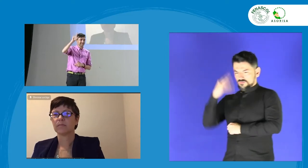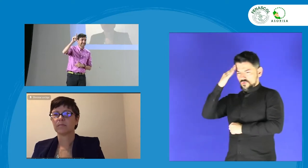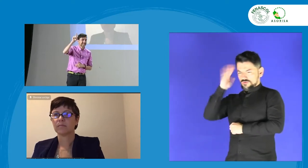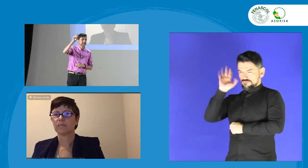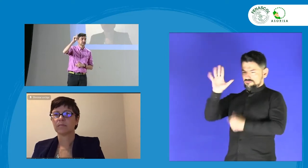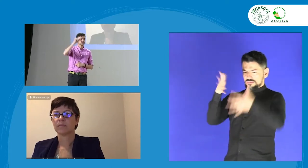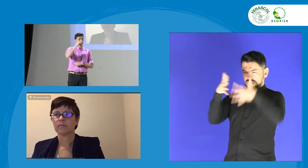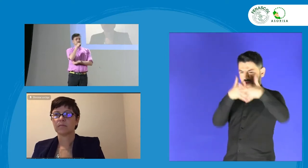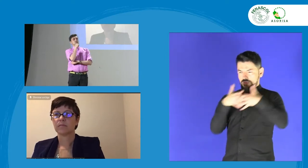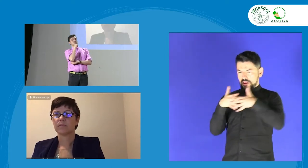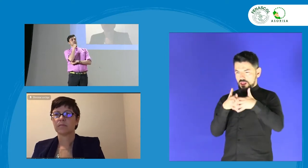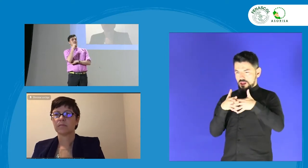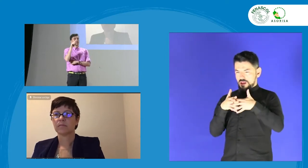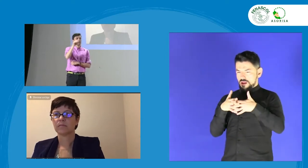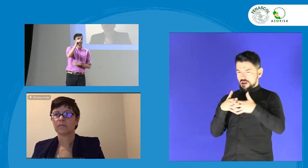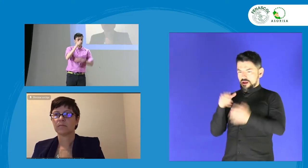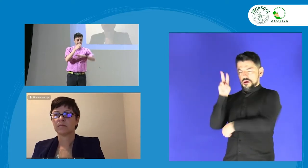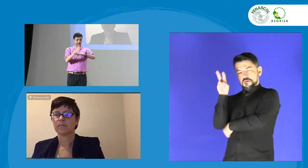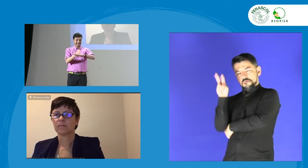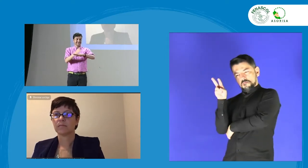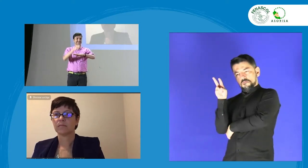En Estados Unidos,